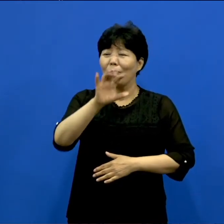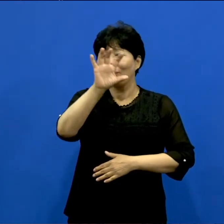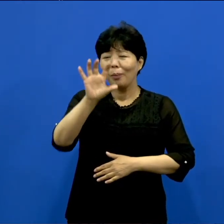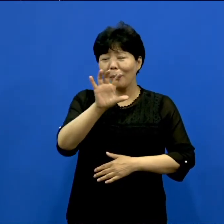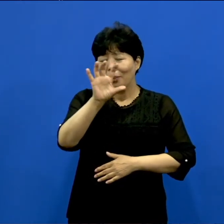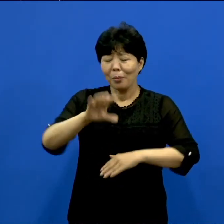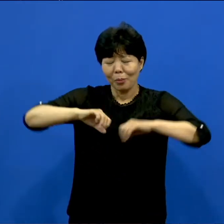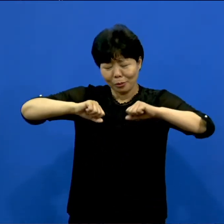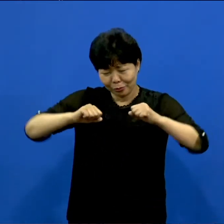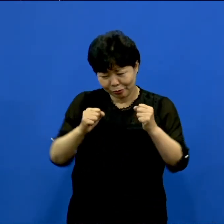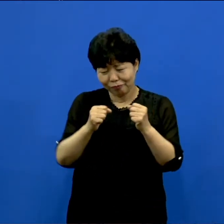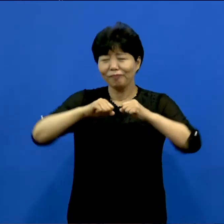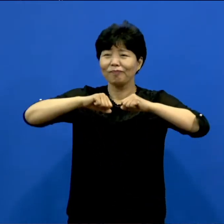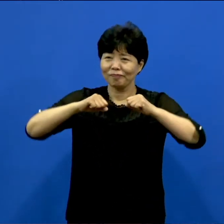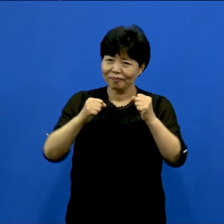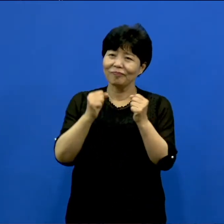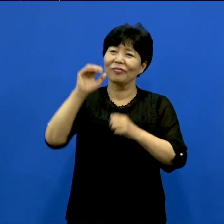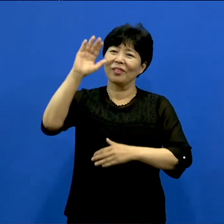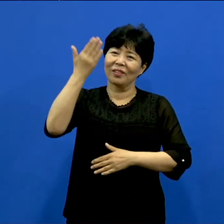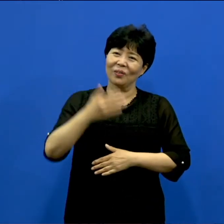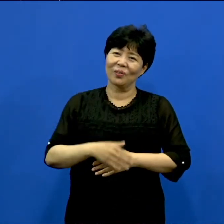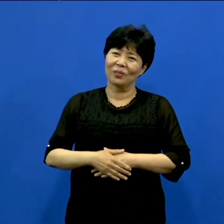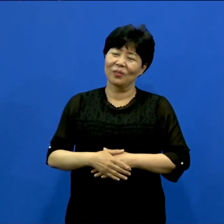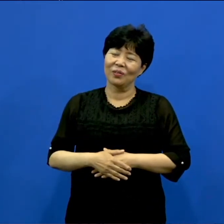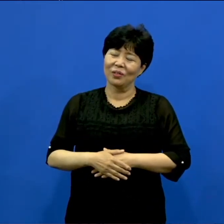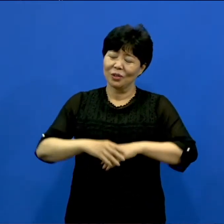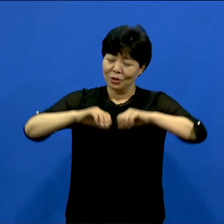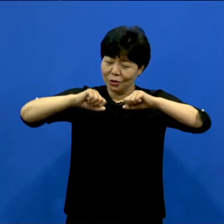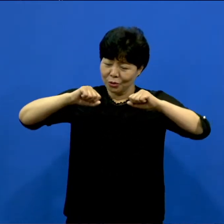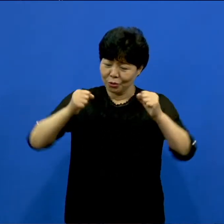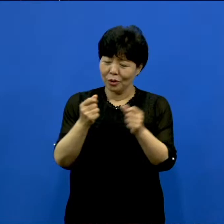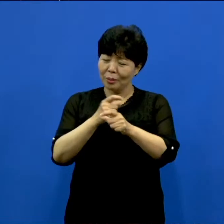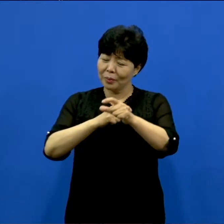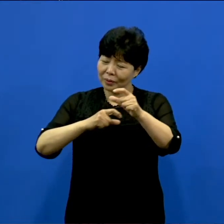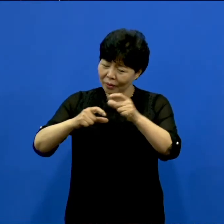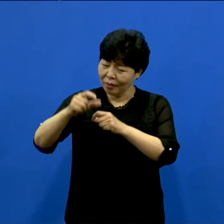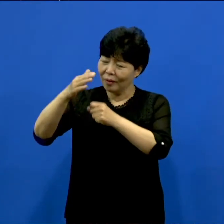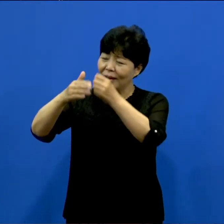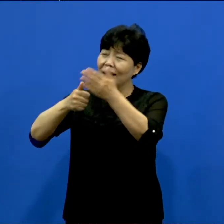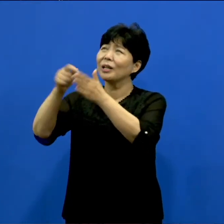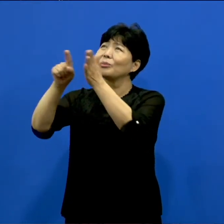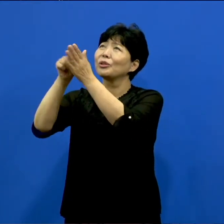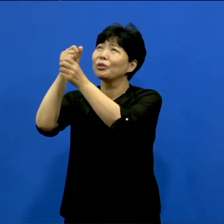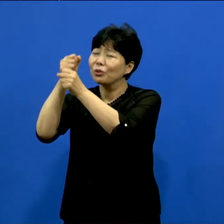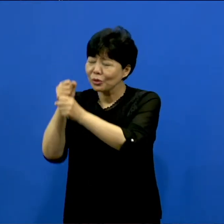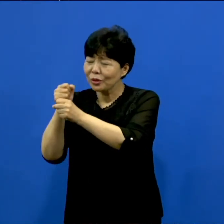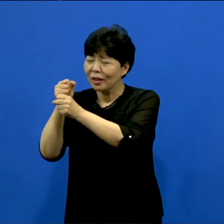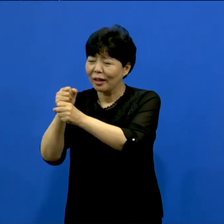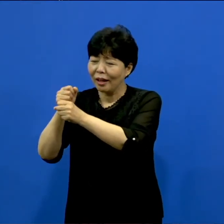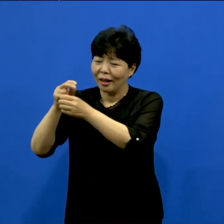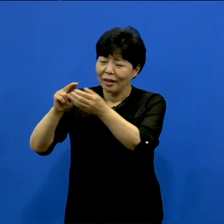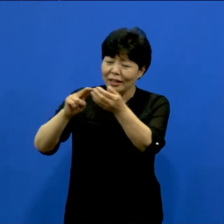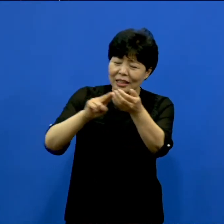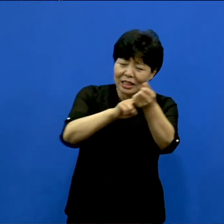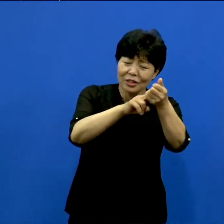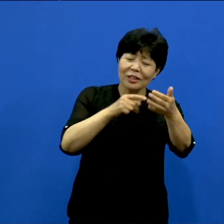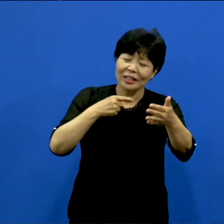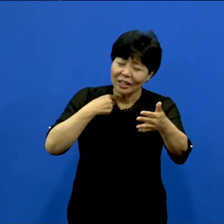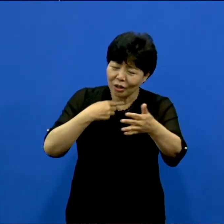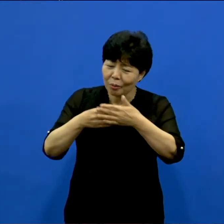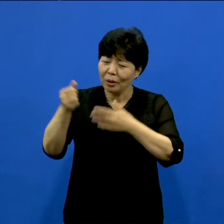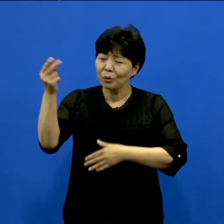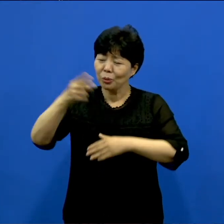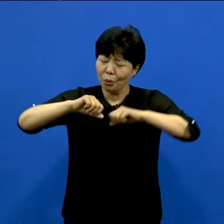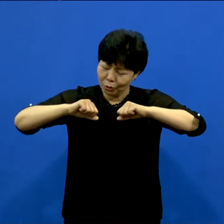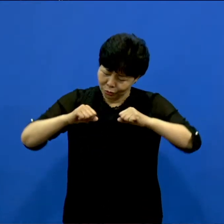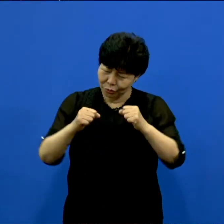되는 방향으로 가게 되고 순종할수록 하나님을 더 신뢰하게 되고 순종할수록 하나님의 역사를 경험하니까 순종이 더 쉬워져요. 왜?